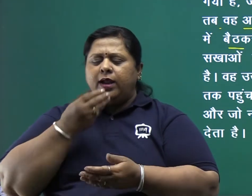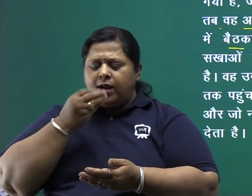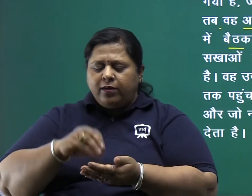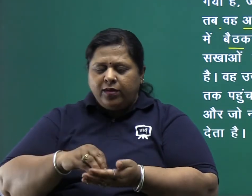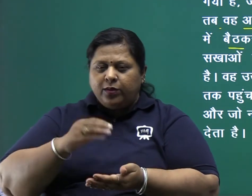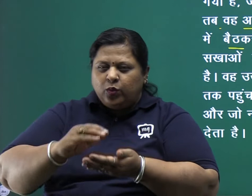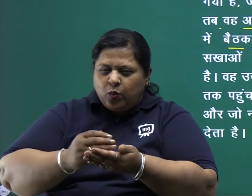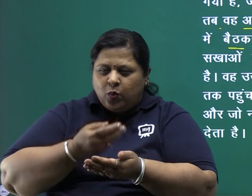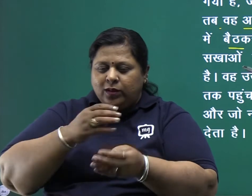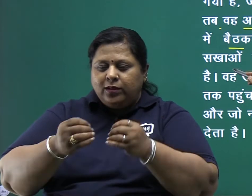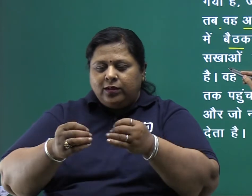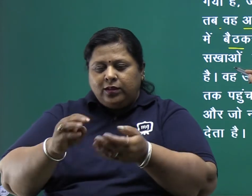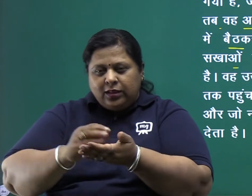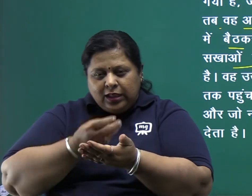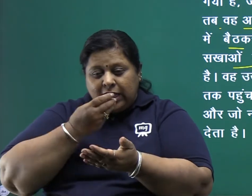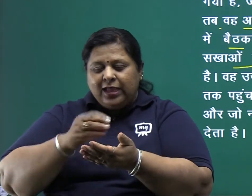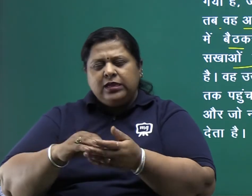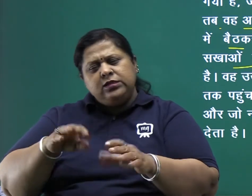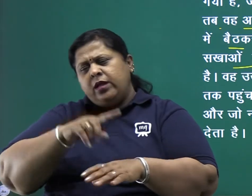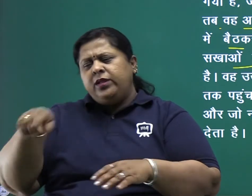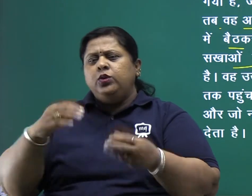दही सभी सखाओं के साथ